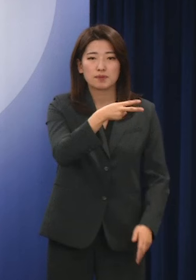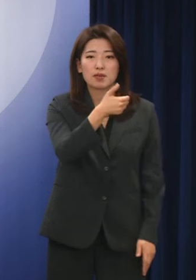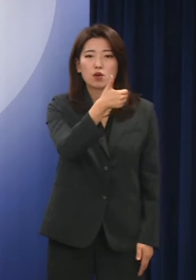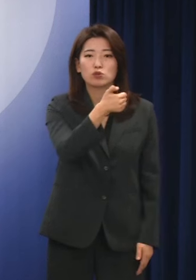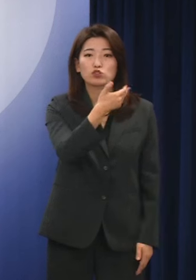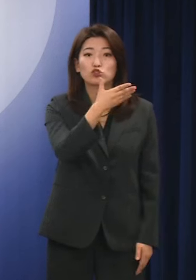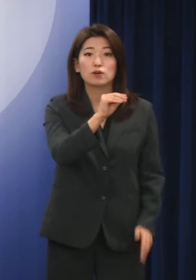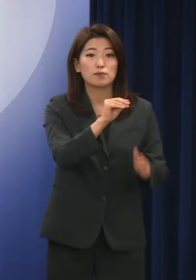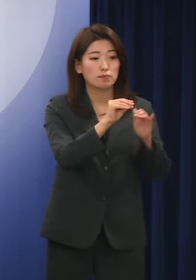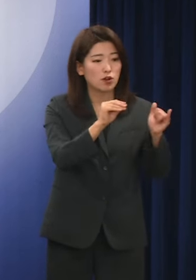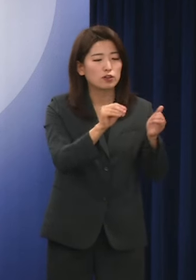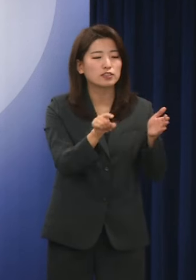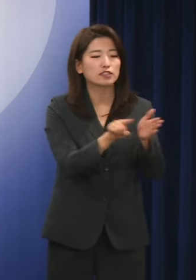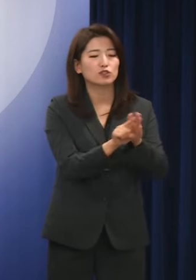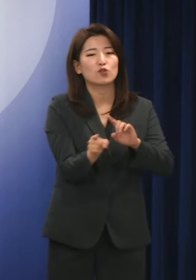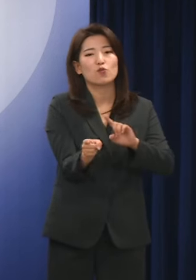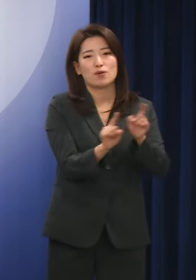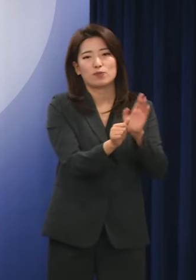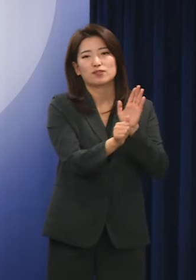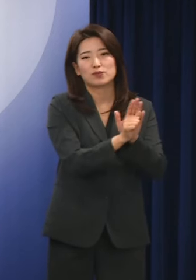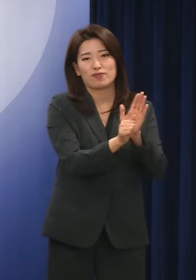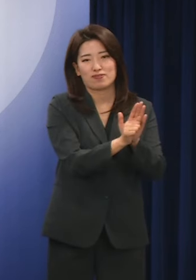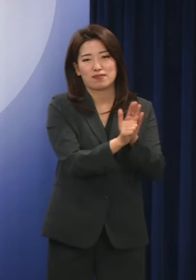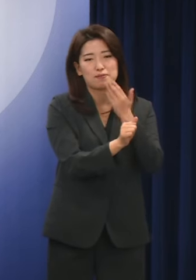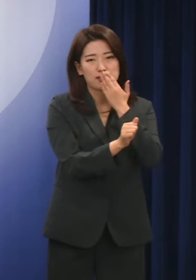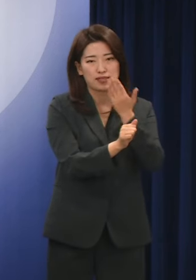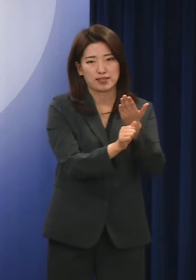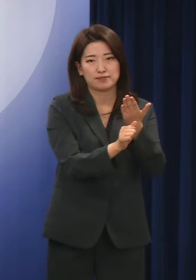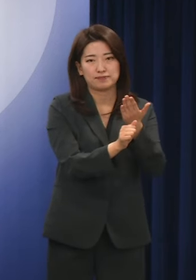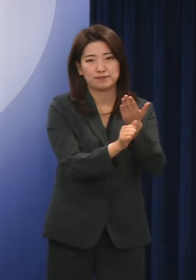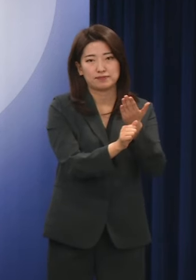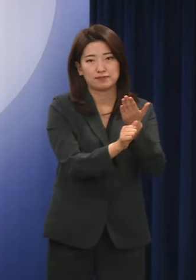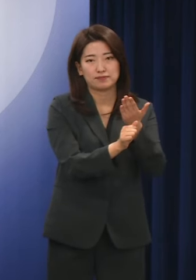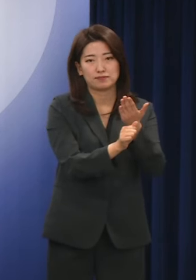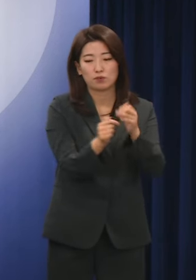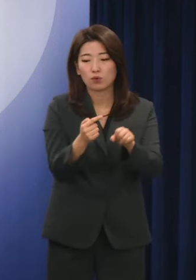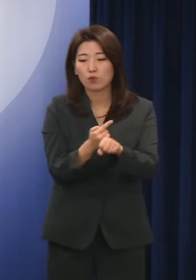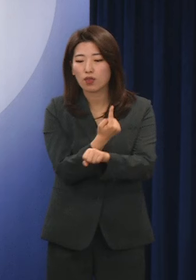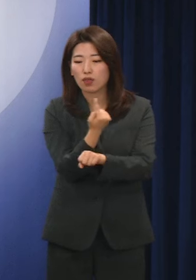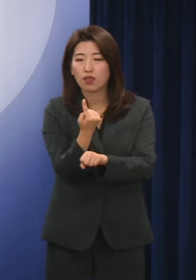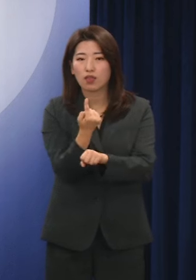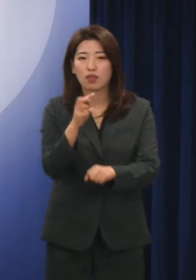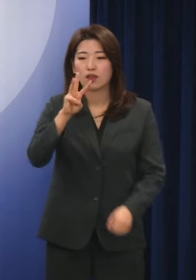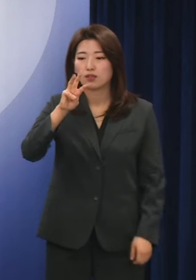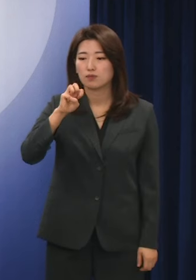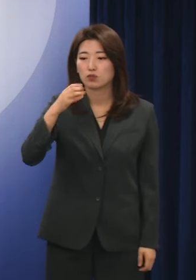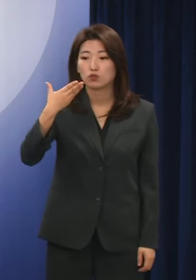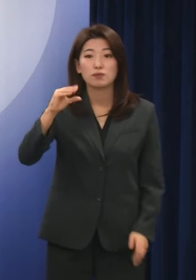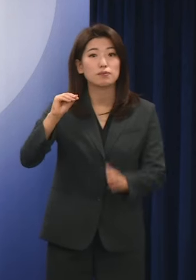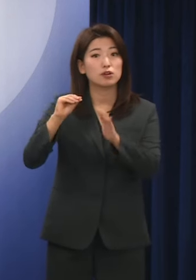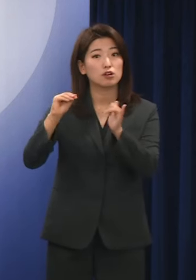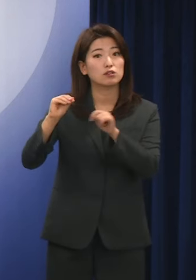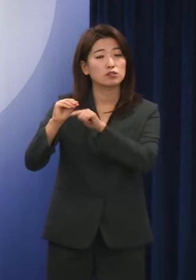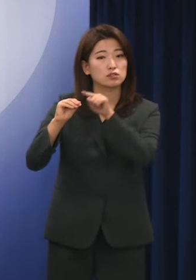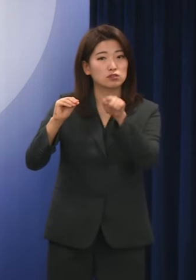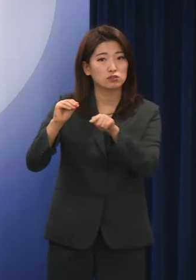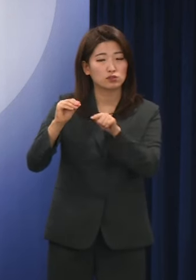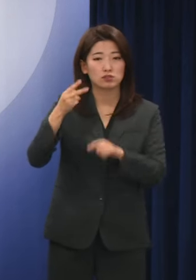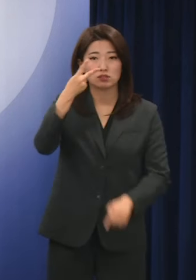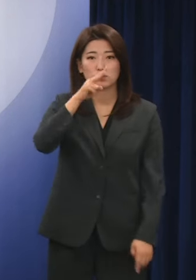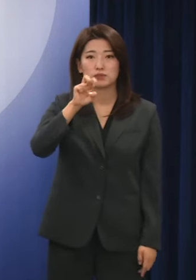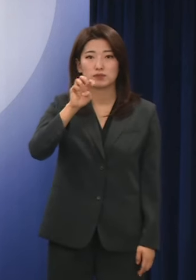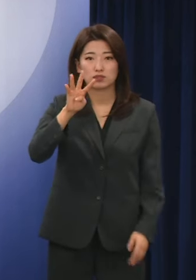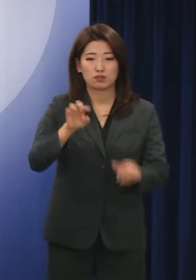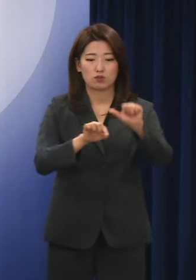명이 신용회복 지원 대상에 해당하며 나머지 약 39만 명도